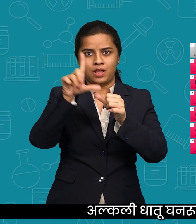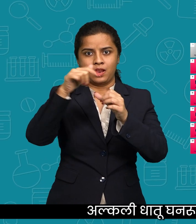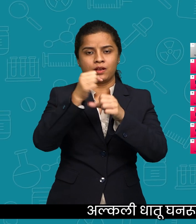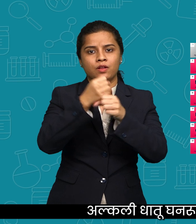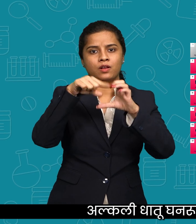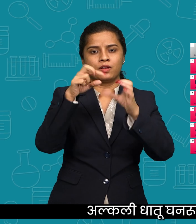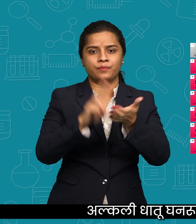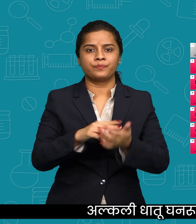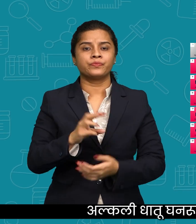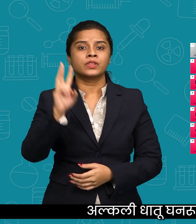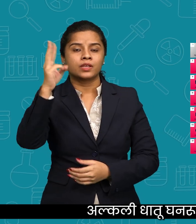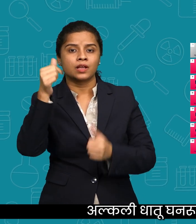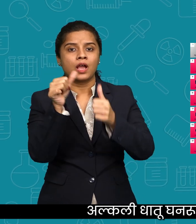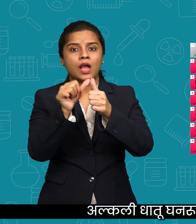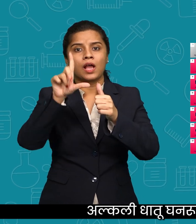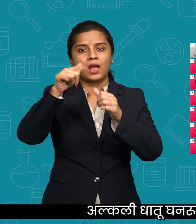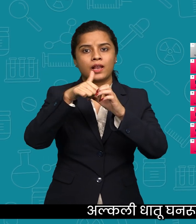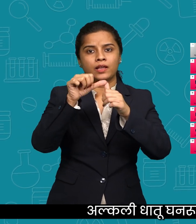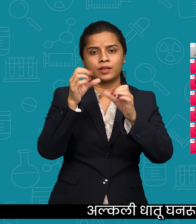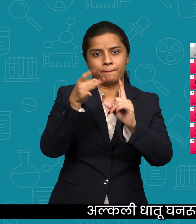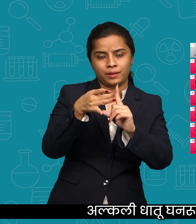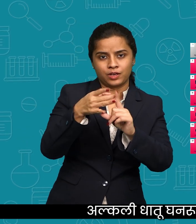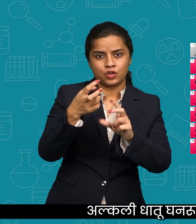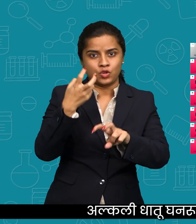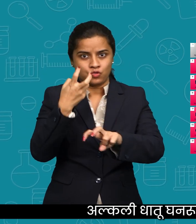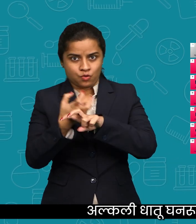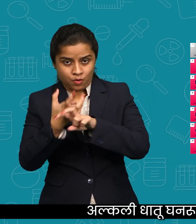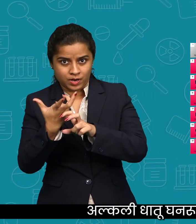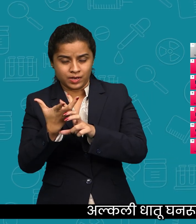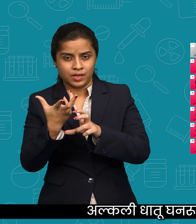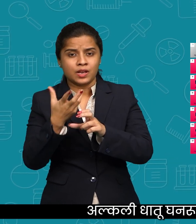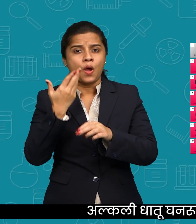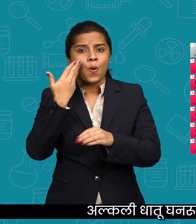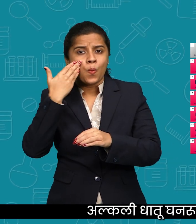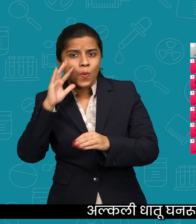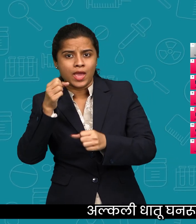अल्कली धातू घनरूप असतात, तर हायड्रोजन वायुरूप आहे.